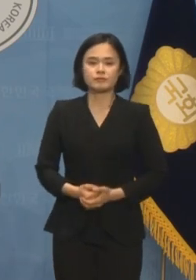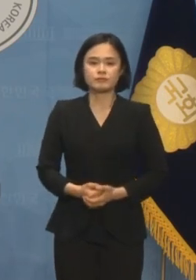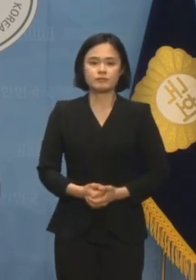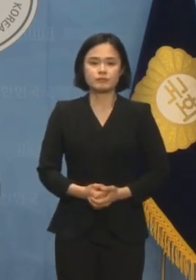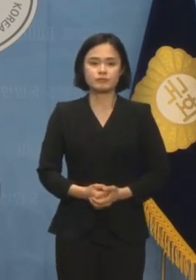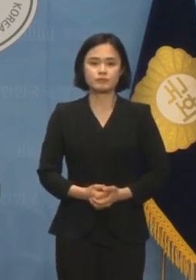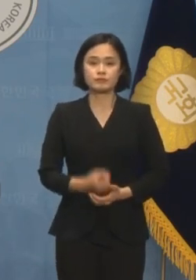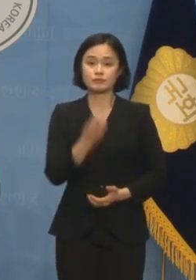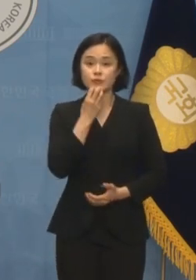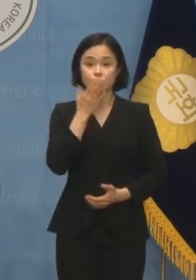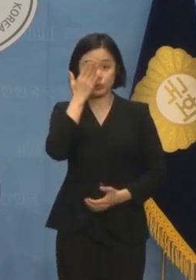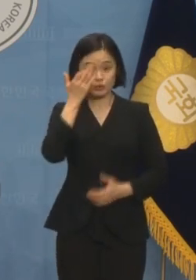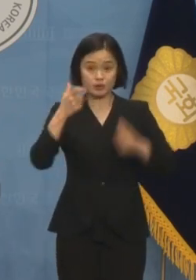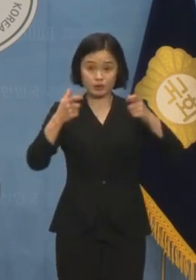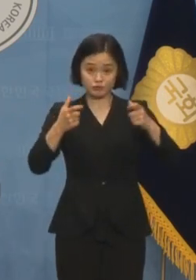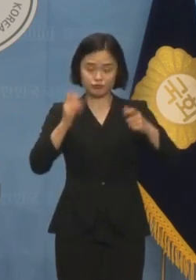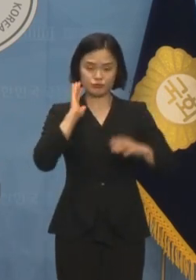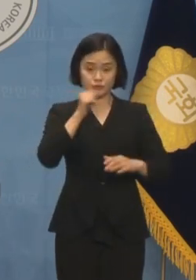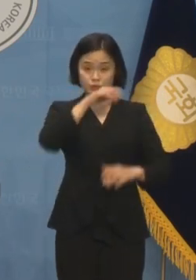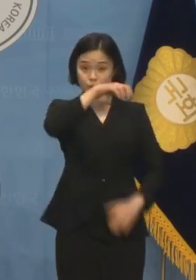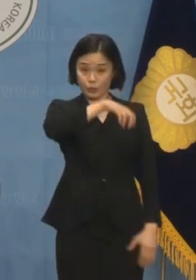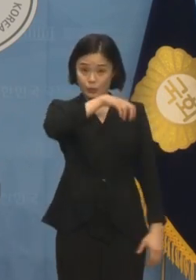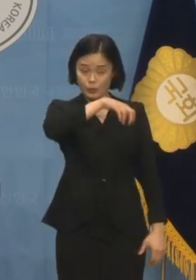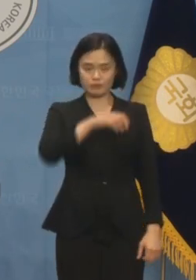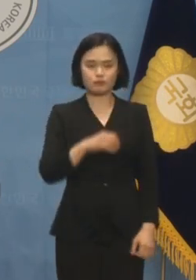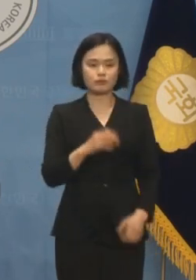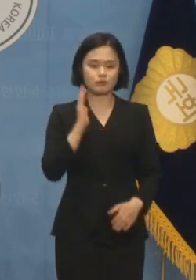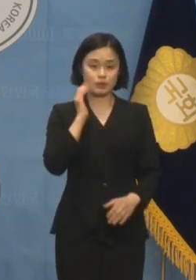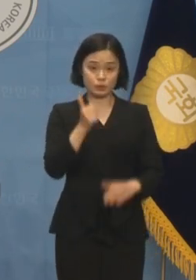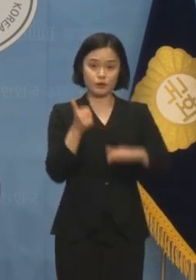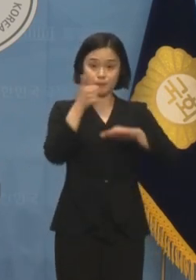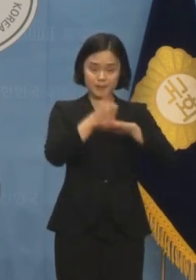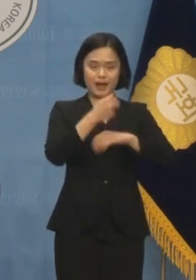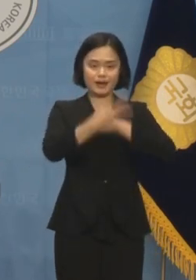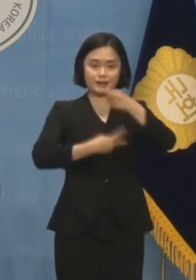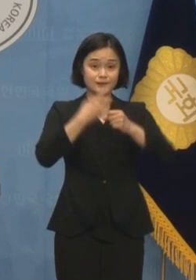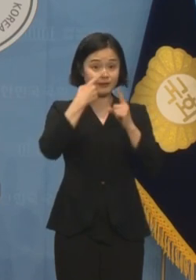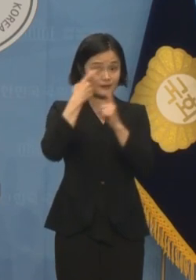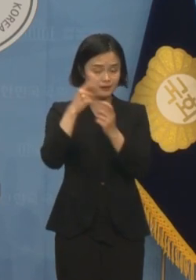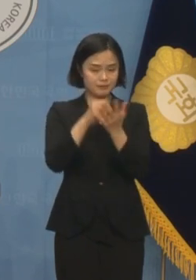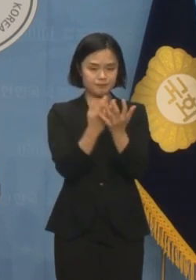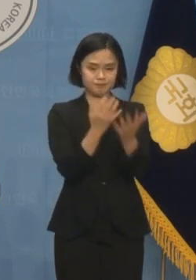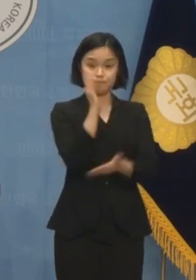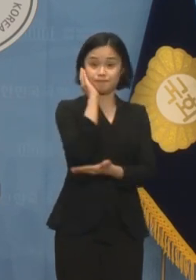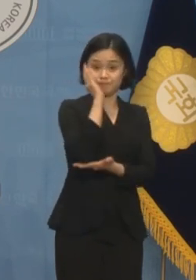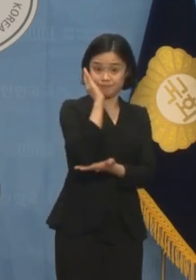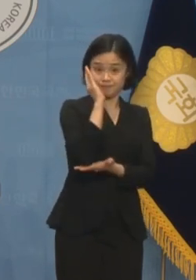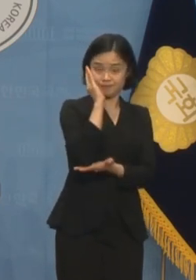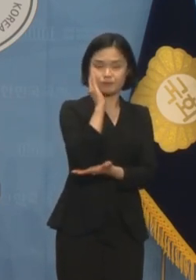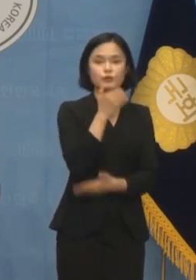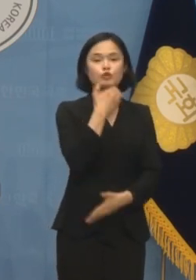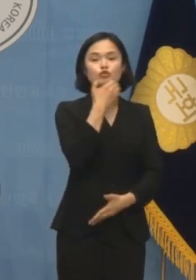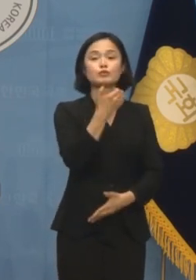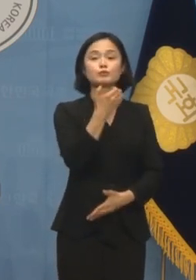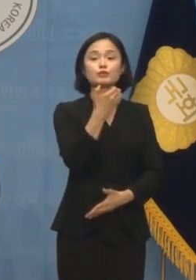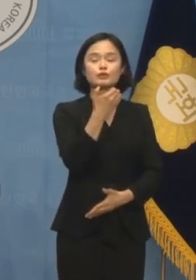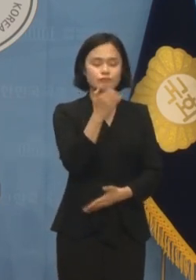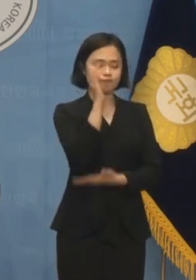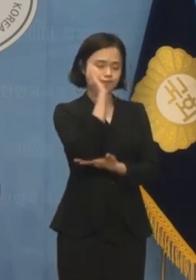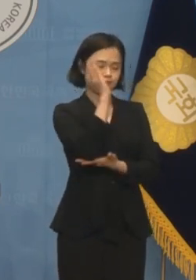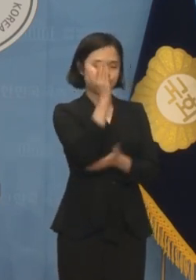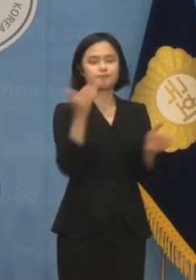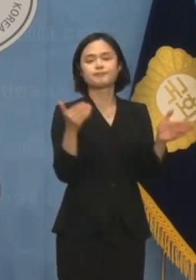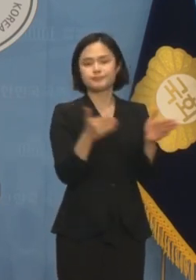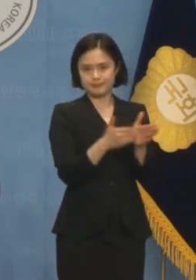용산 대통령실에서 열린 윤석열 정부 2년 국민보고 및 기자회견은 90분 동안 진행됐습니다.